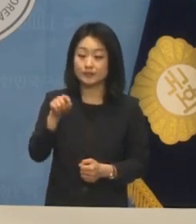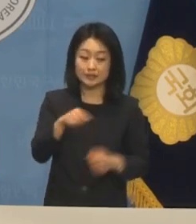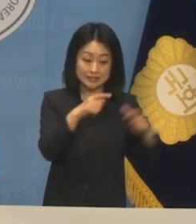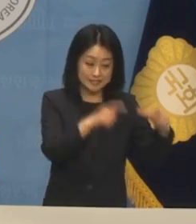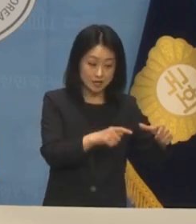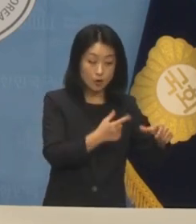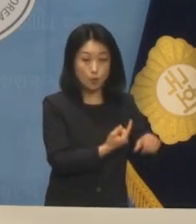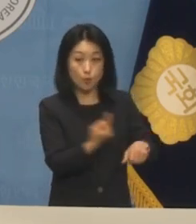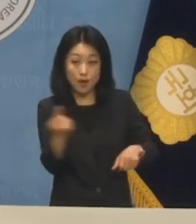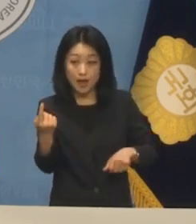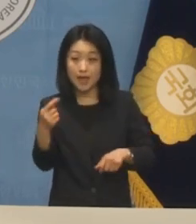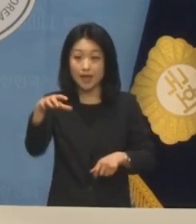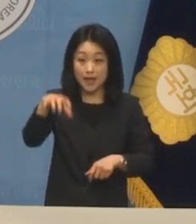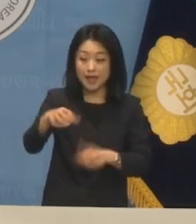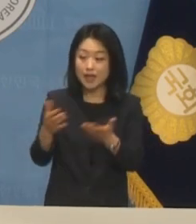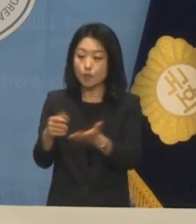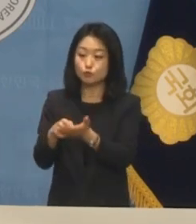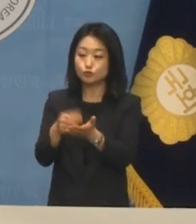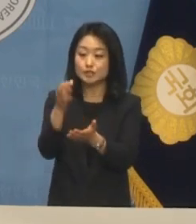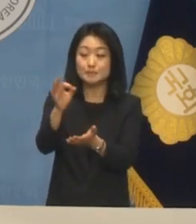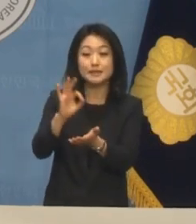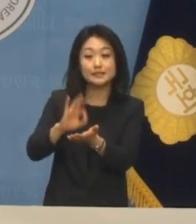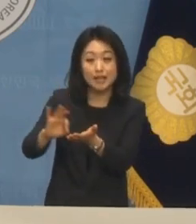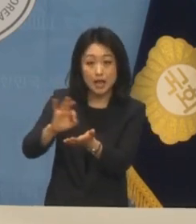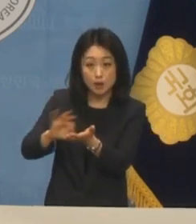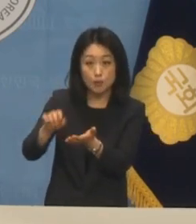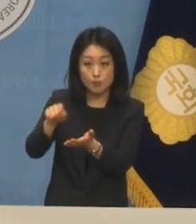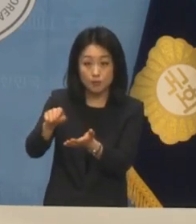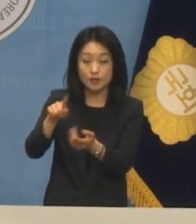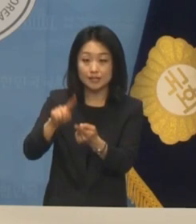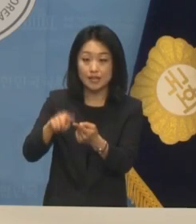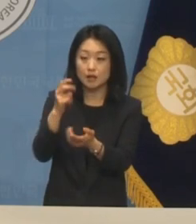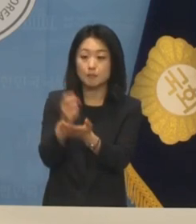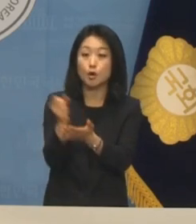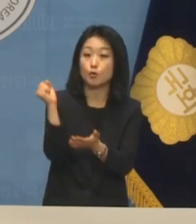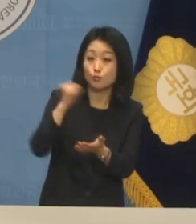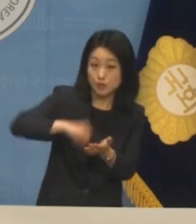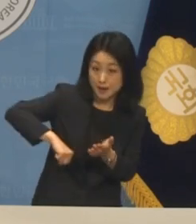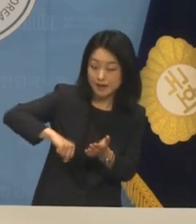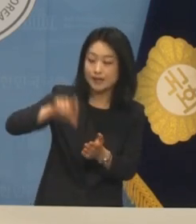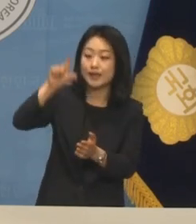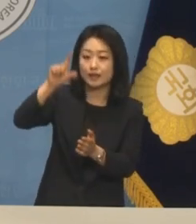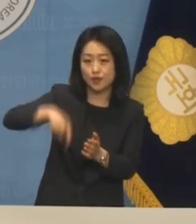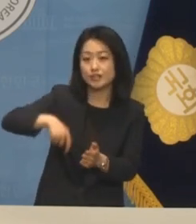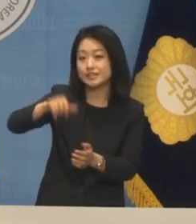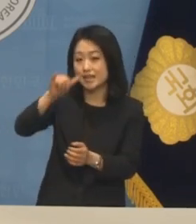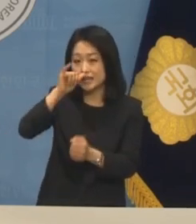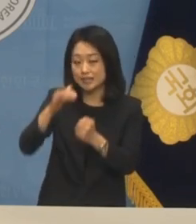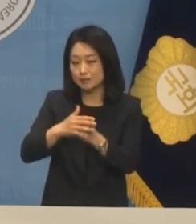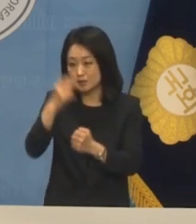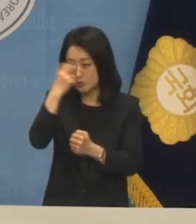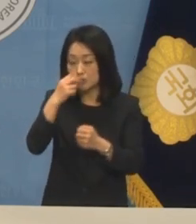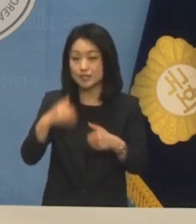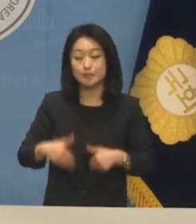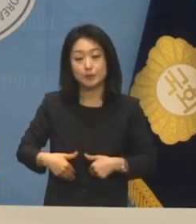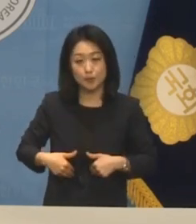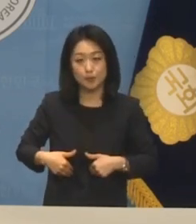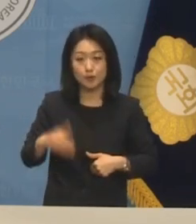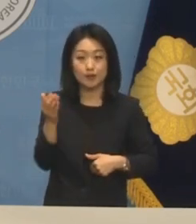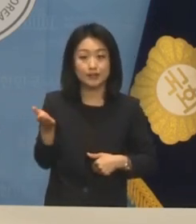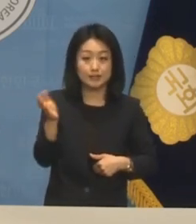근무지와 무관한 지역에서 업무 추진비 공통 지침을 위반하여 결제한 것으로 이에 대한 조사가 필요합니다.